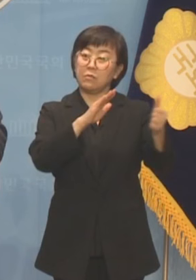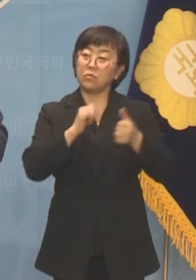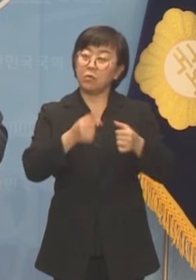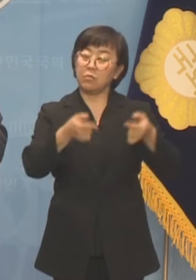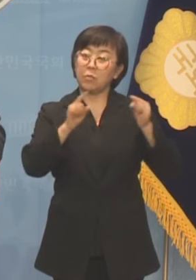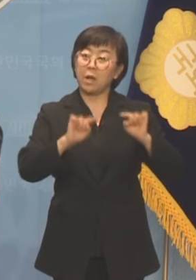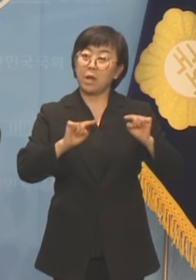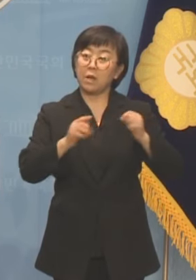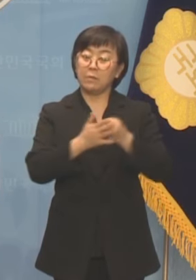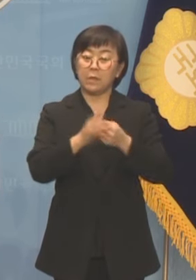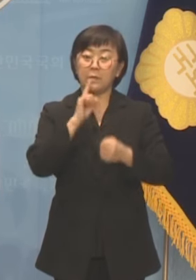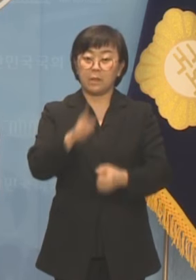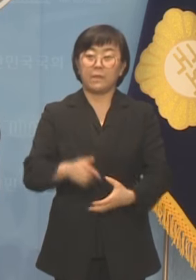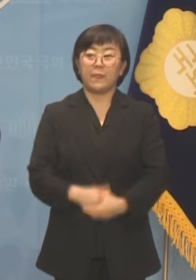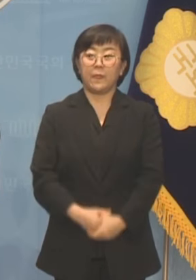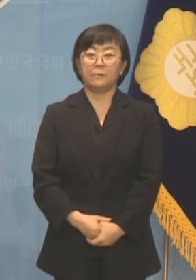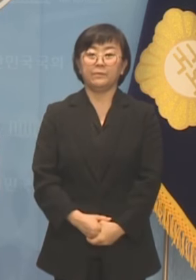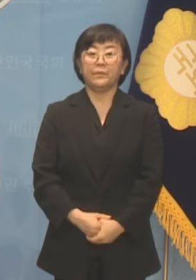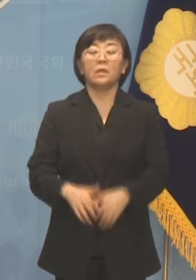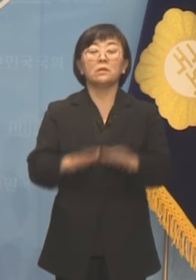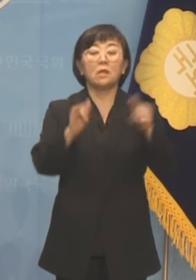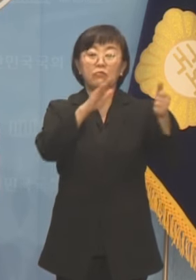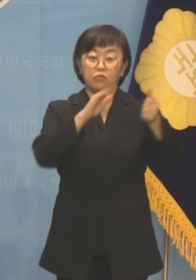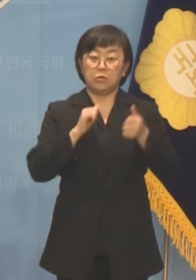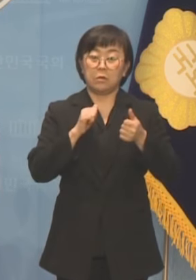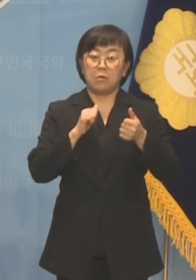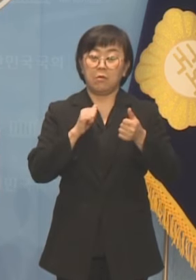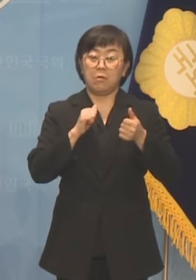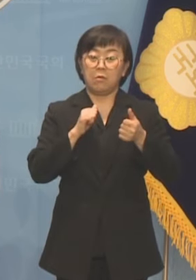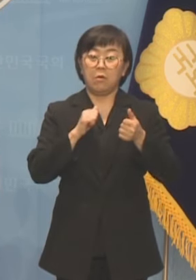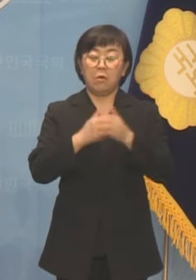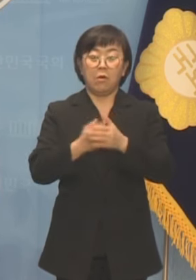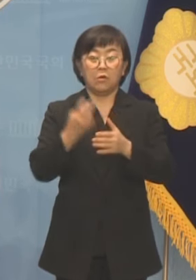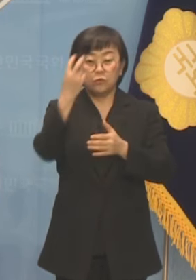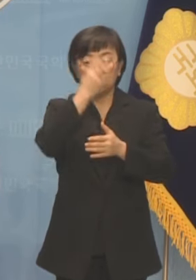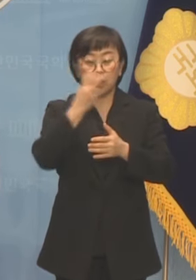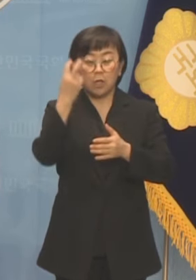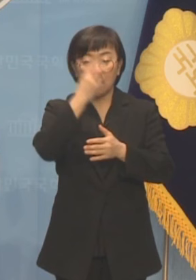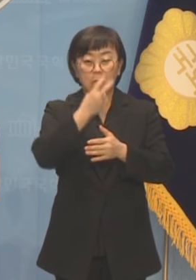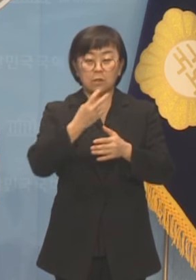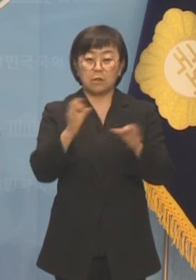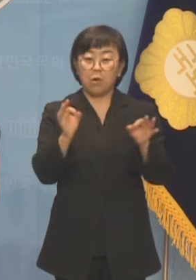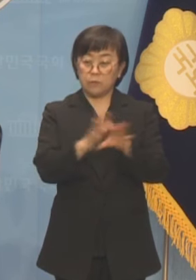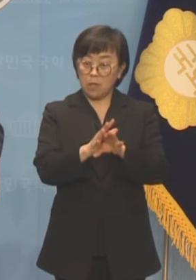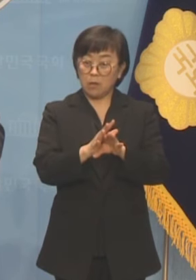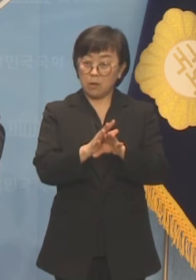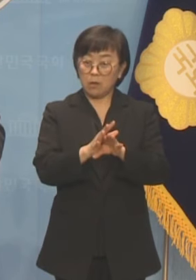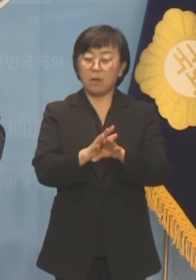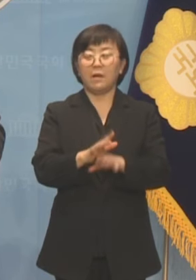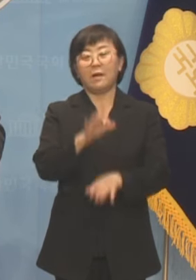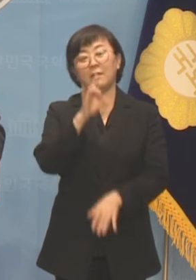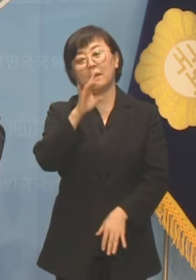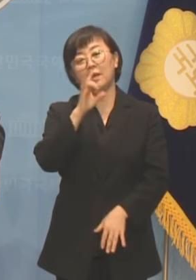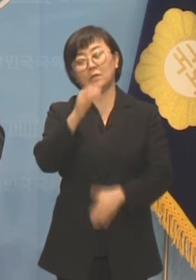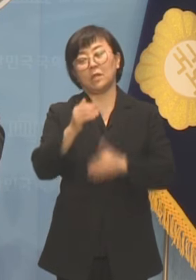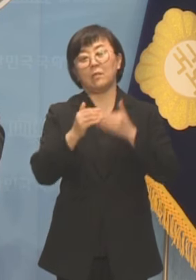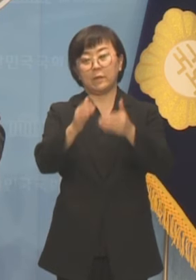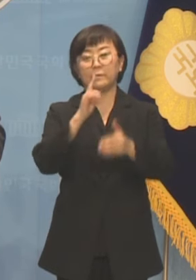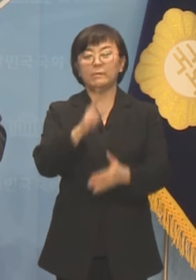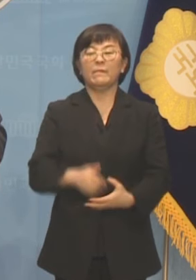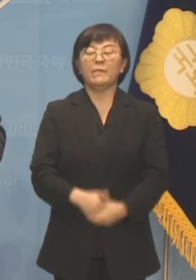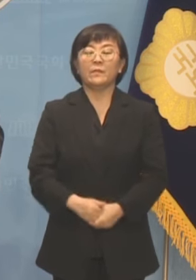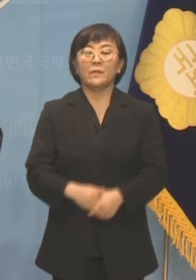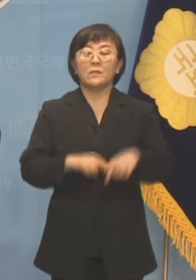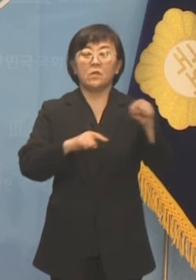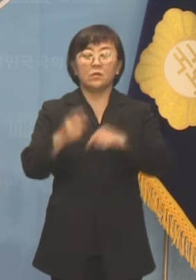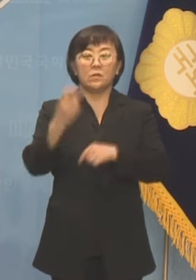저를 고발인 조사까지 했던 사람입니다 그 사람 불러서 수사를 부하는 걸 보면서 전혀 수사가 되지 않겠구나 지금의 검경은